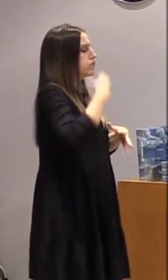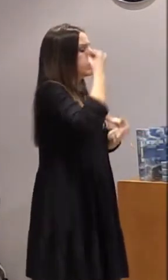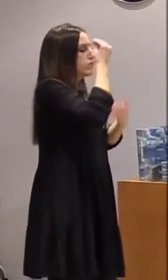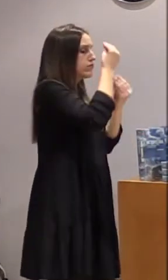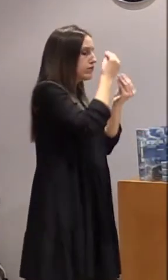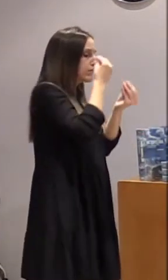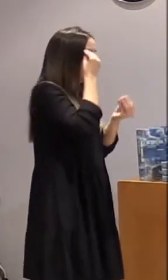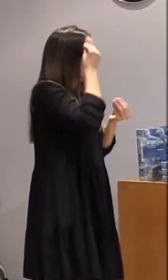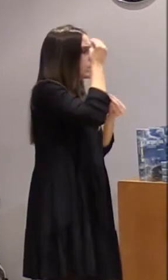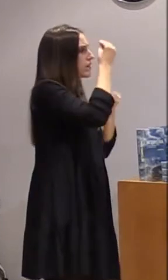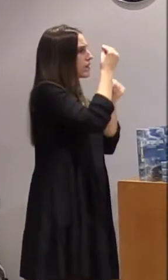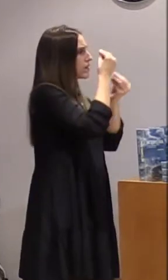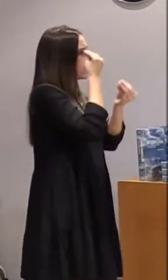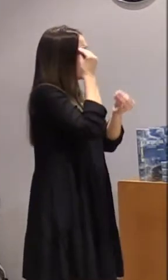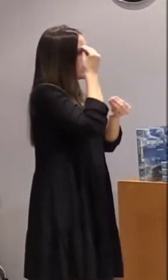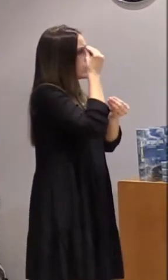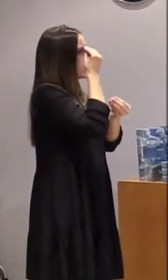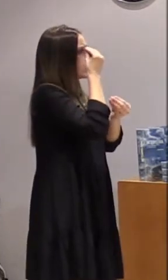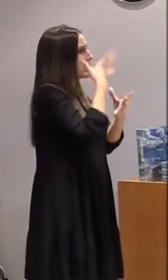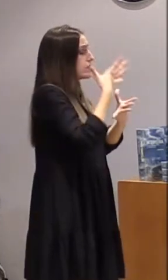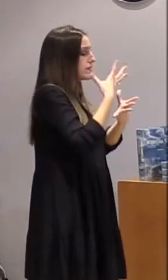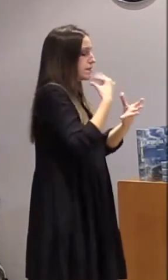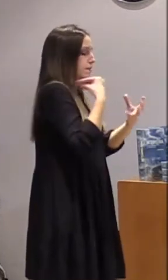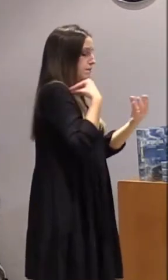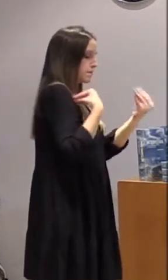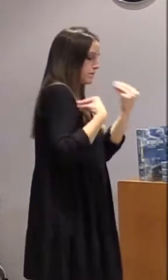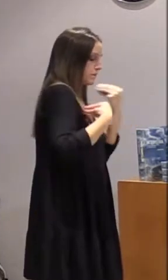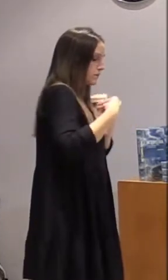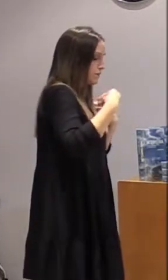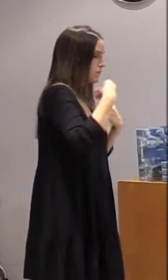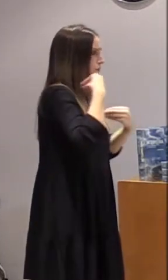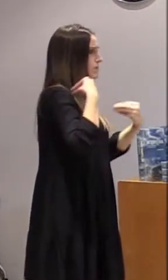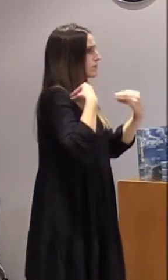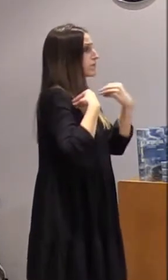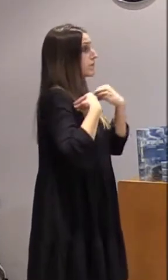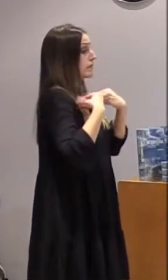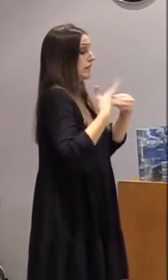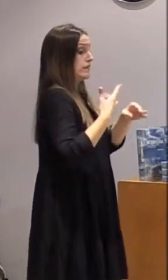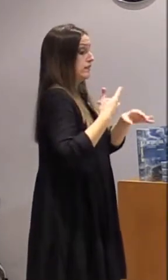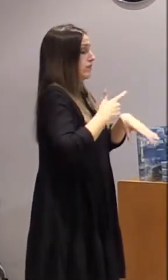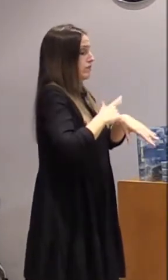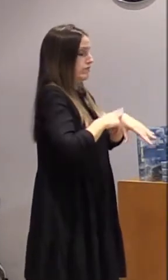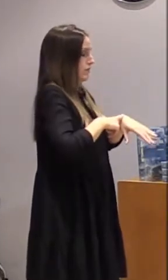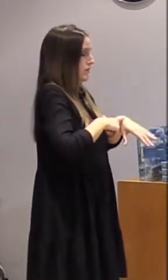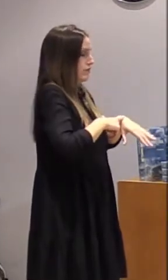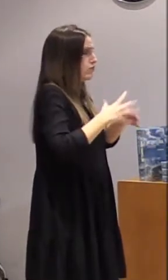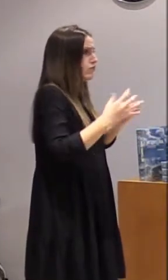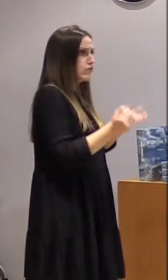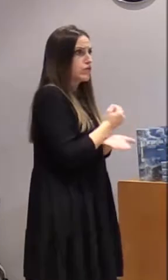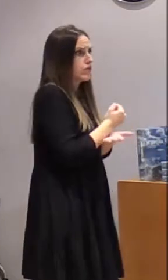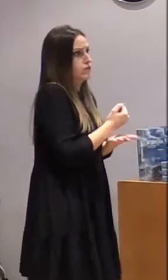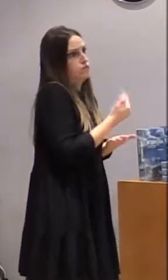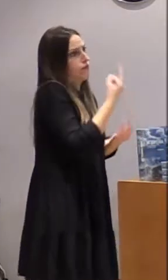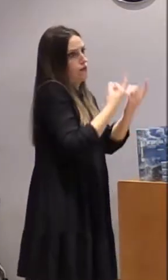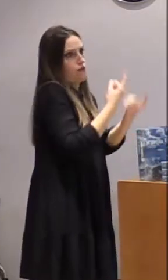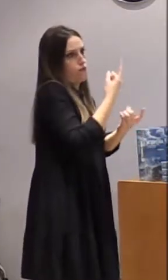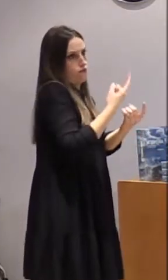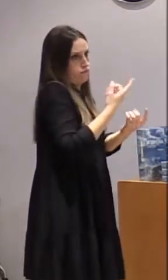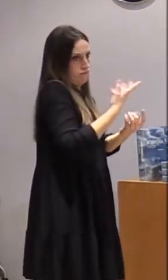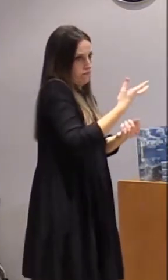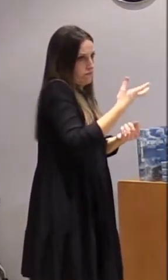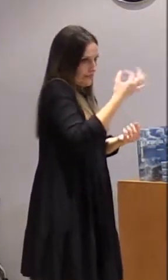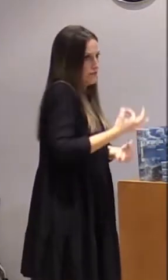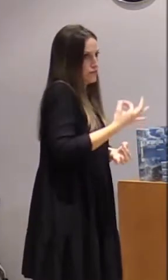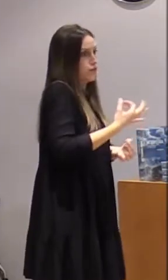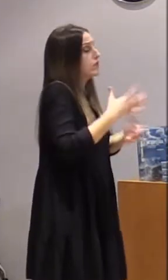reflexión, de haceros preguntas. Yo creo que esos momentos todos, y seguro que en algún momento los habéis vivido, y